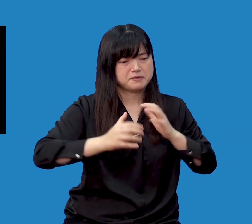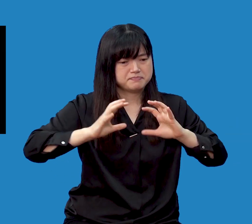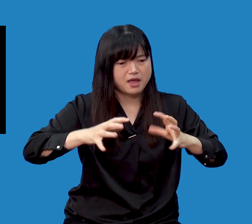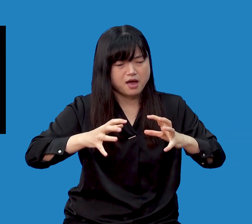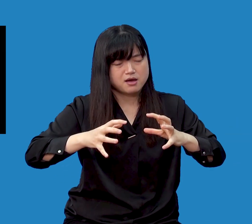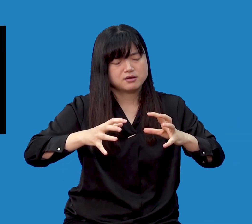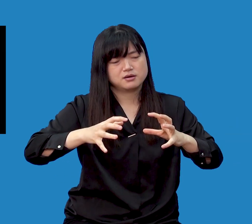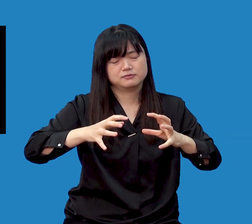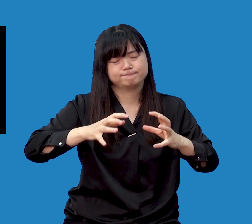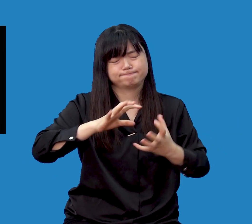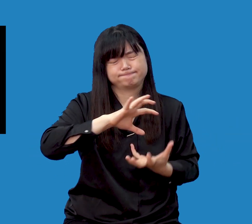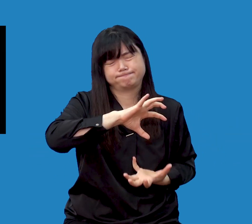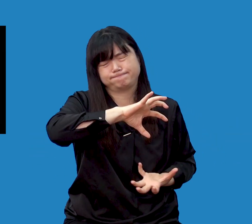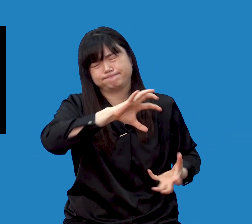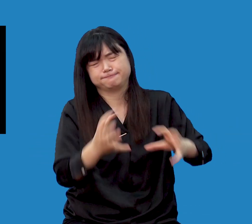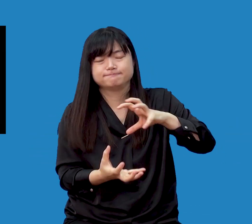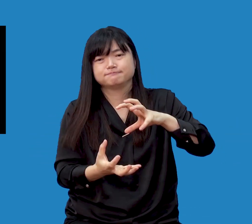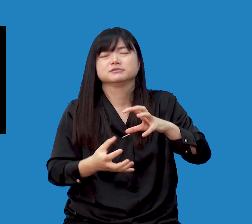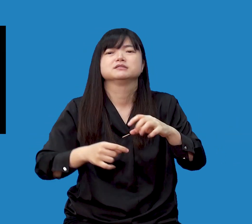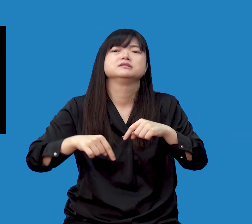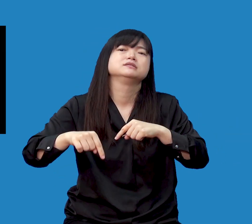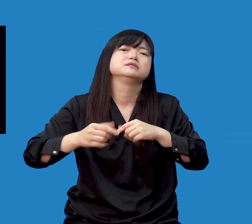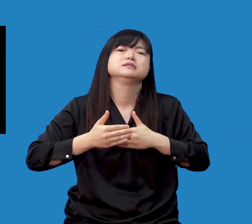역사로 진행을 시키세요.